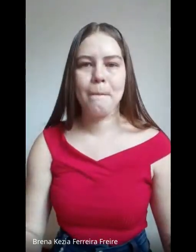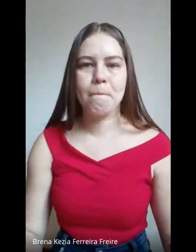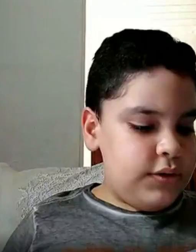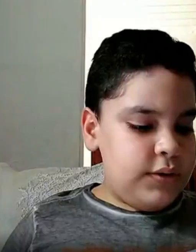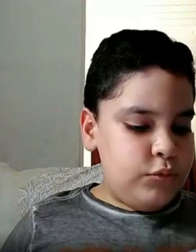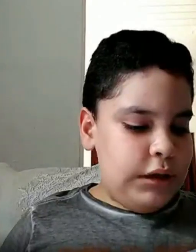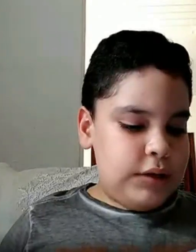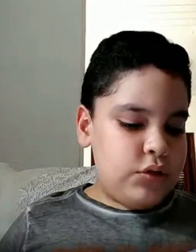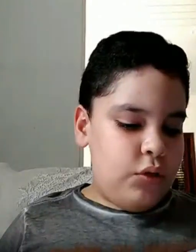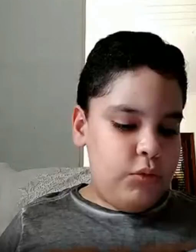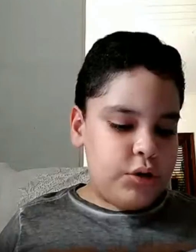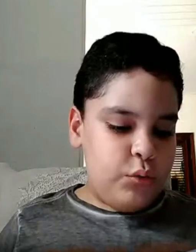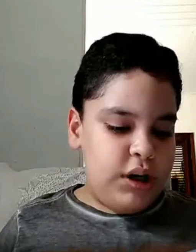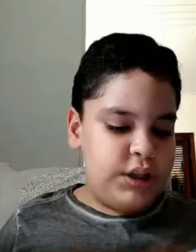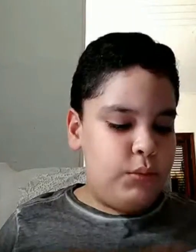os simulados com muito ânimo.